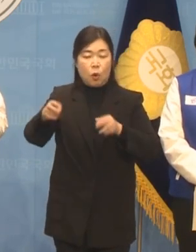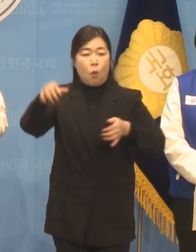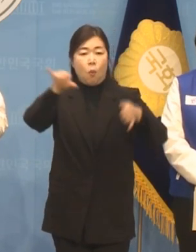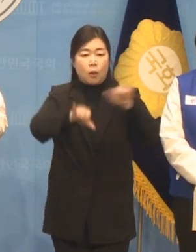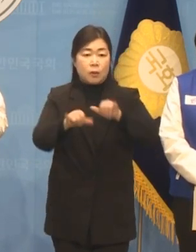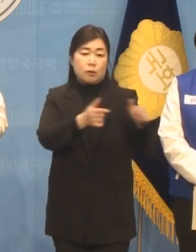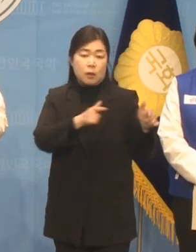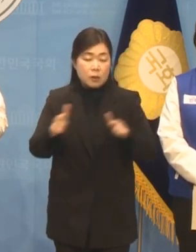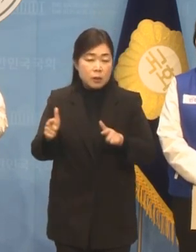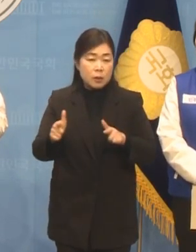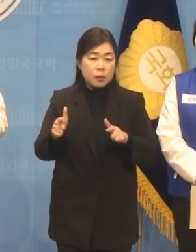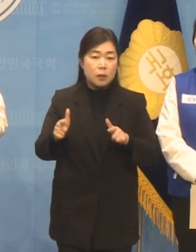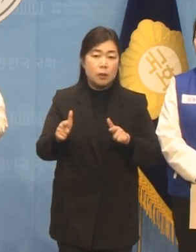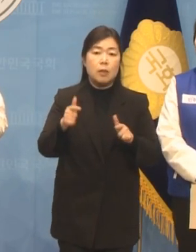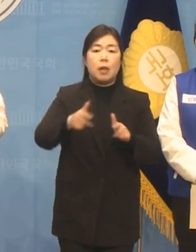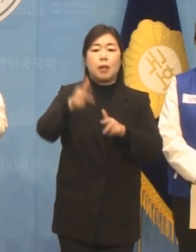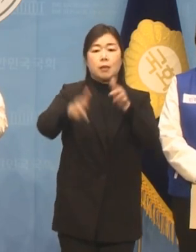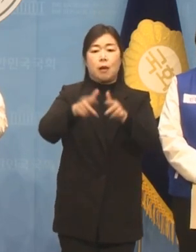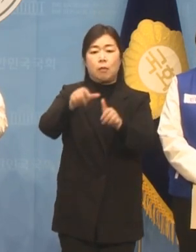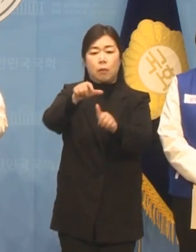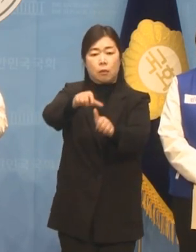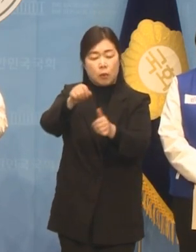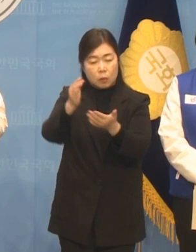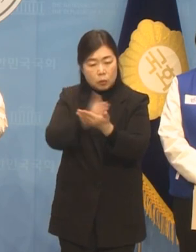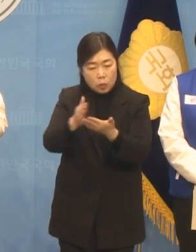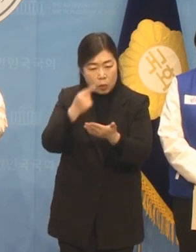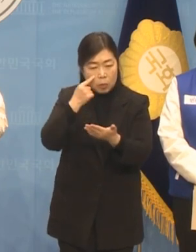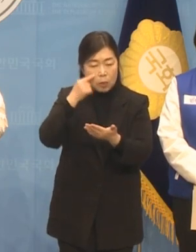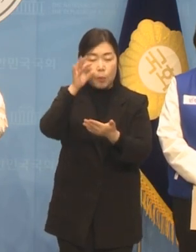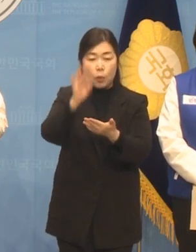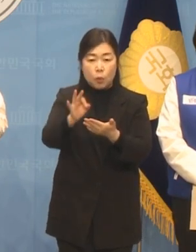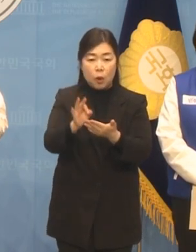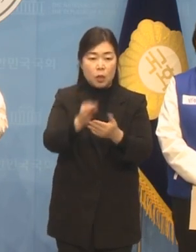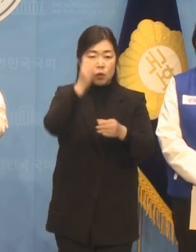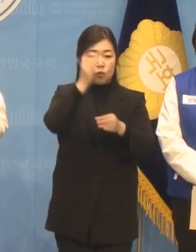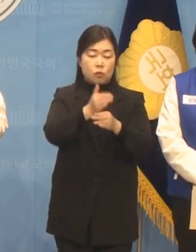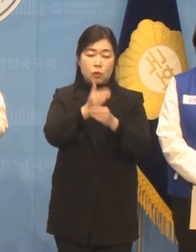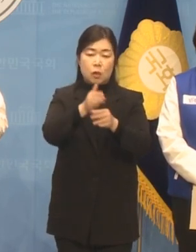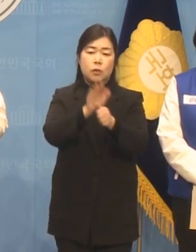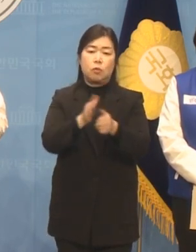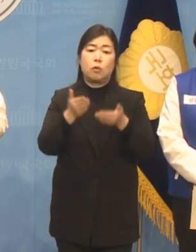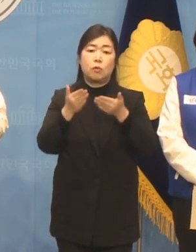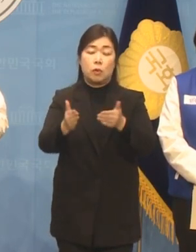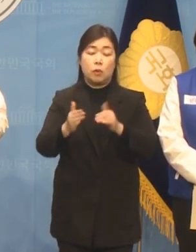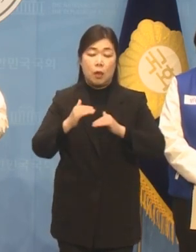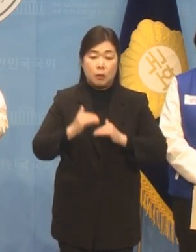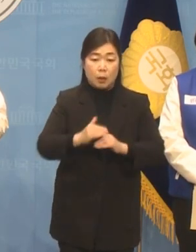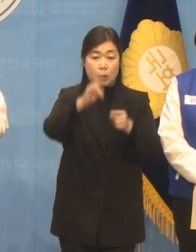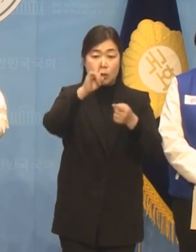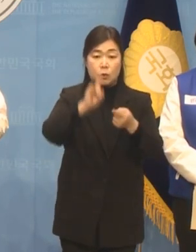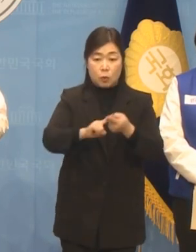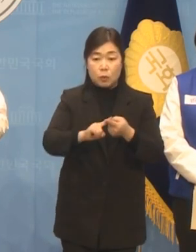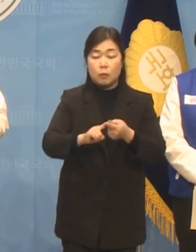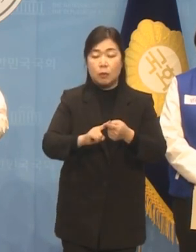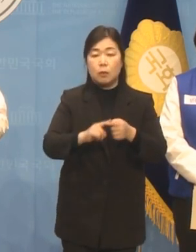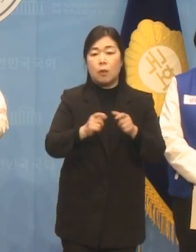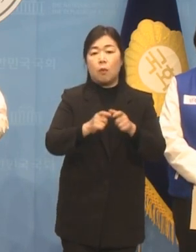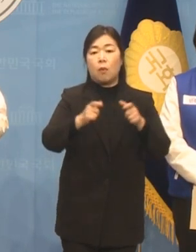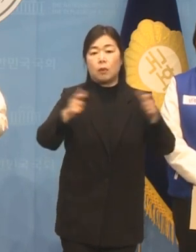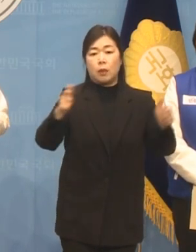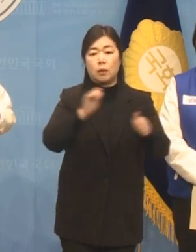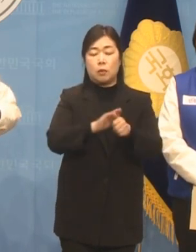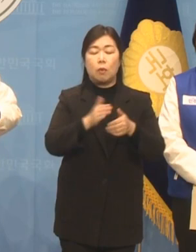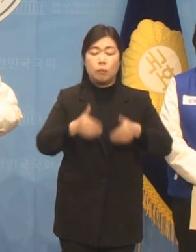등 우선 추진 업종을 선별해 중점 지원하는 등 단계적 확대 전략을 펴나가야 할 것으로